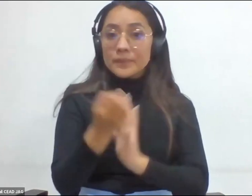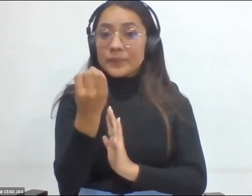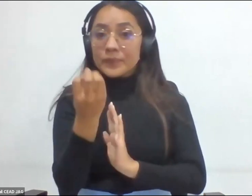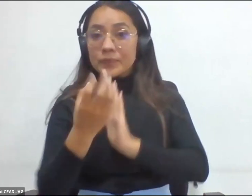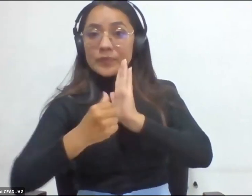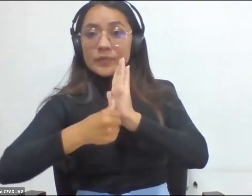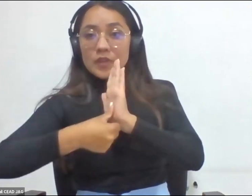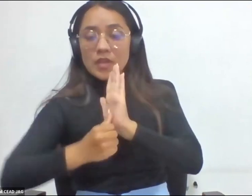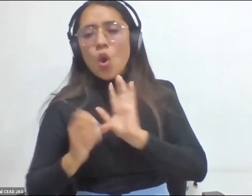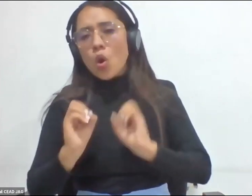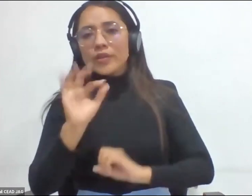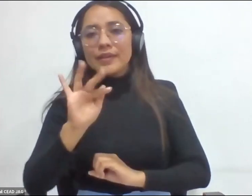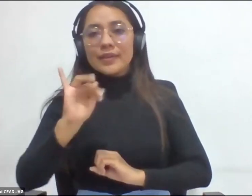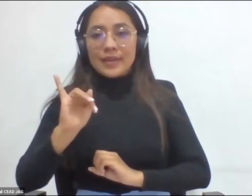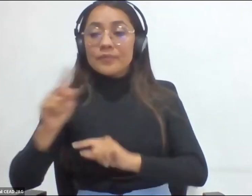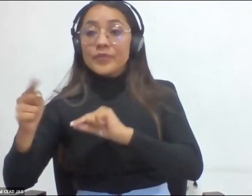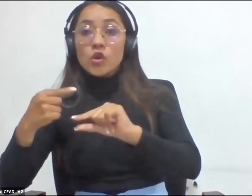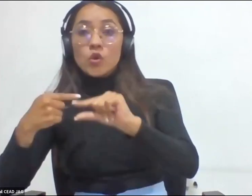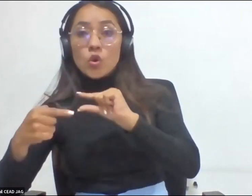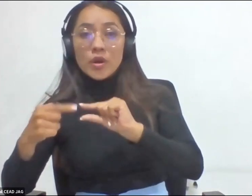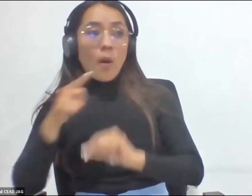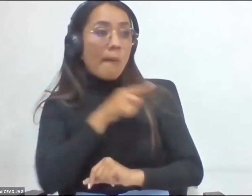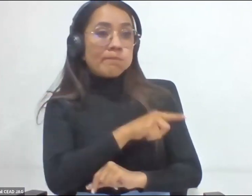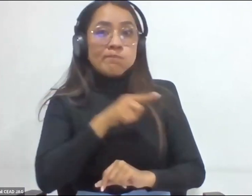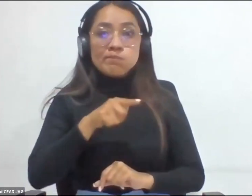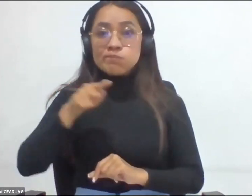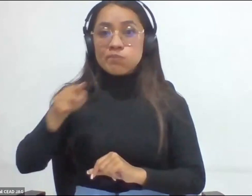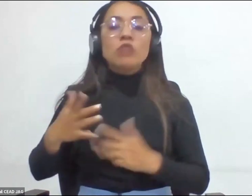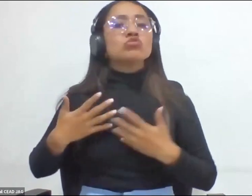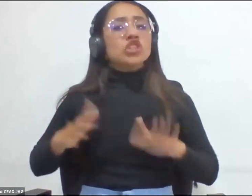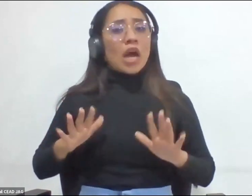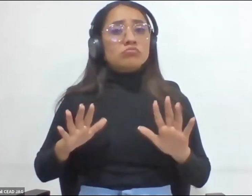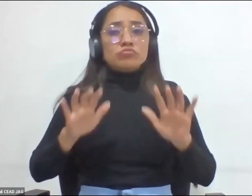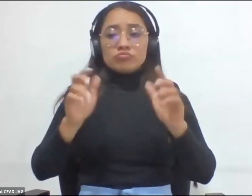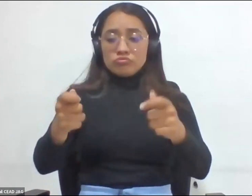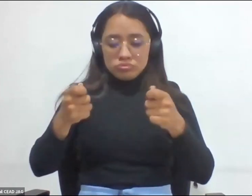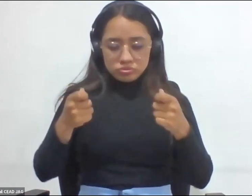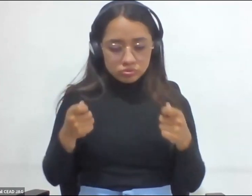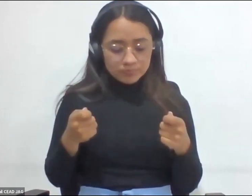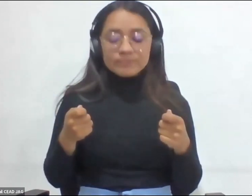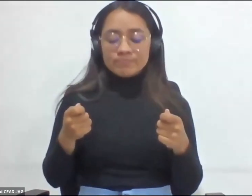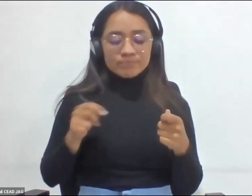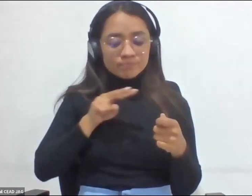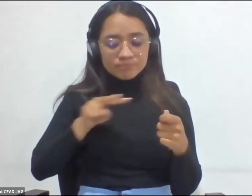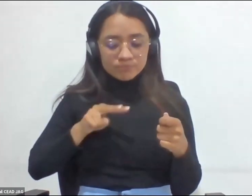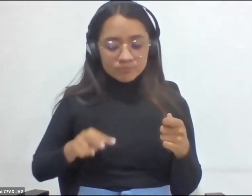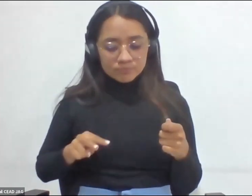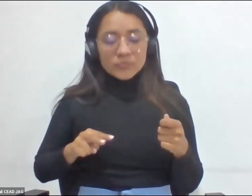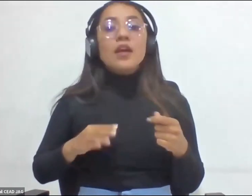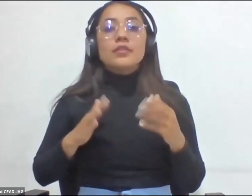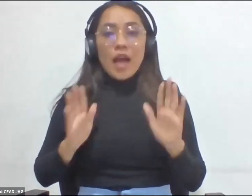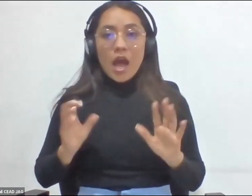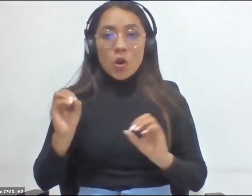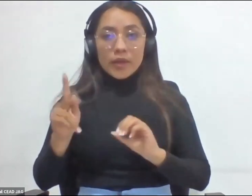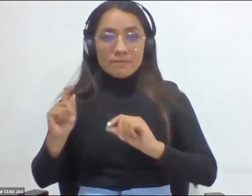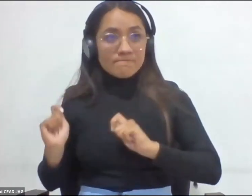correo electrónico para uno poderse contactar y de esta manera nosotros cuando lo recepcionamos lo enviamos a nuestro enlace de